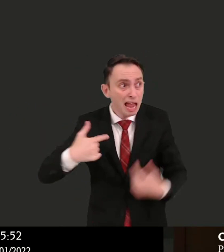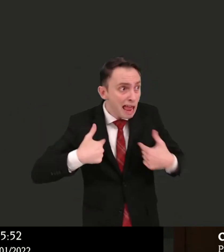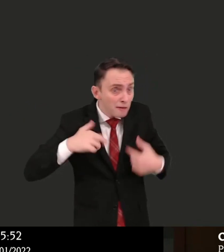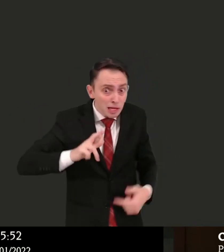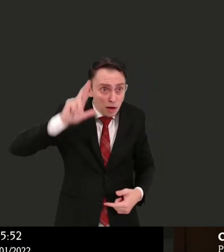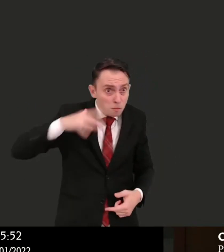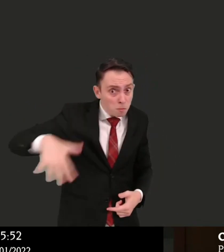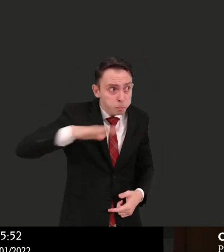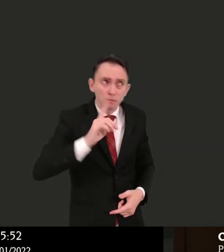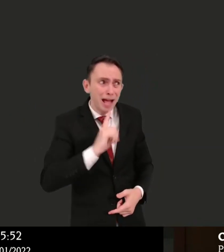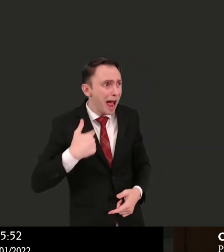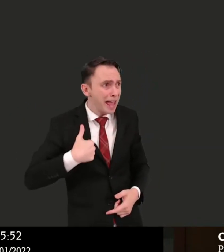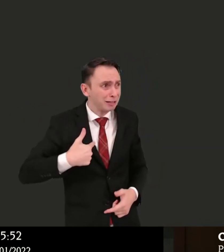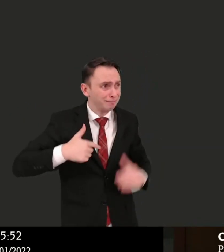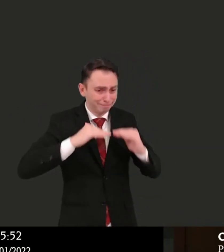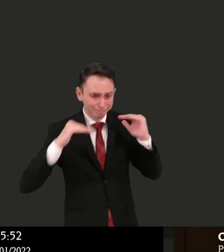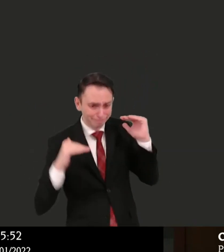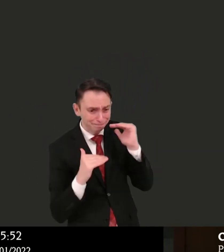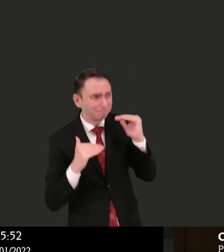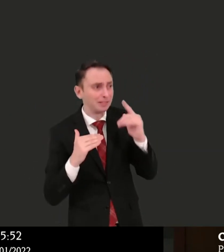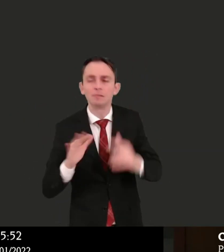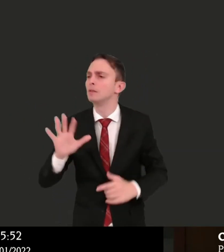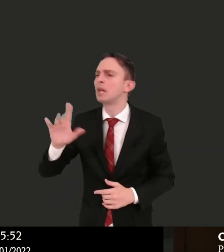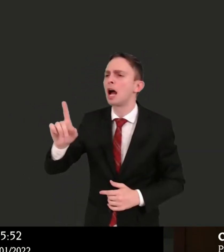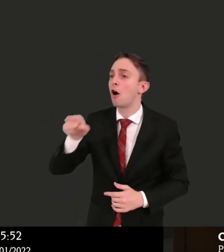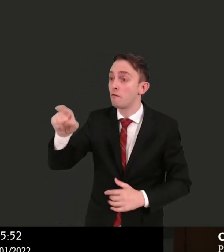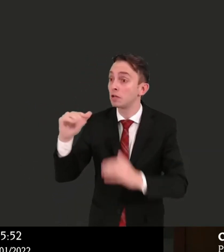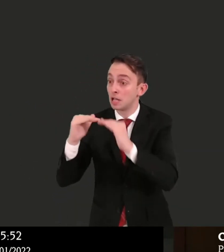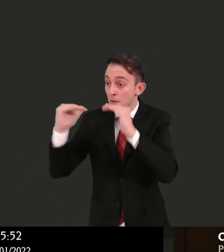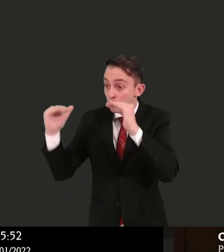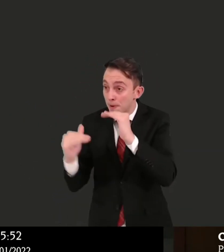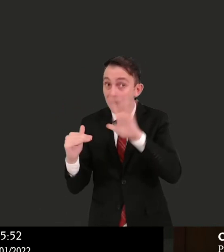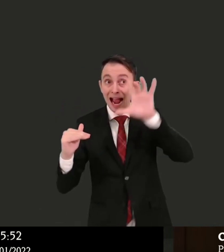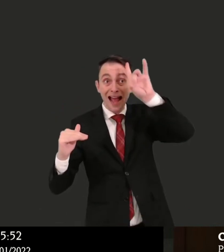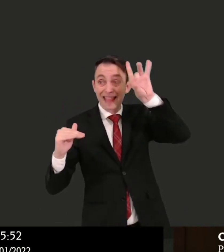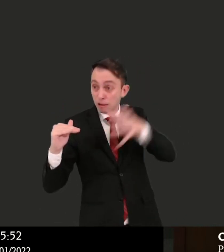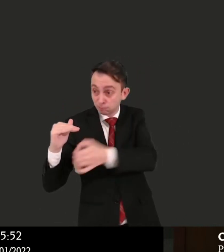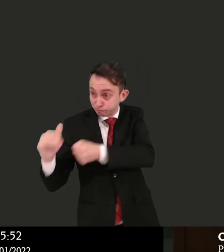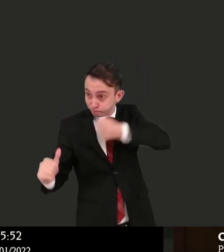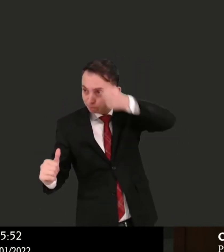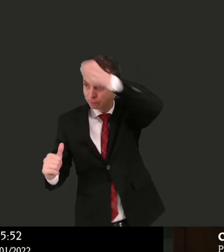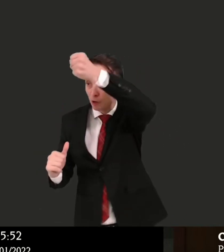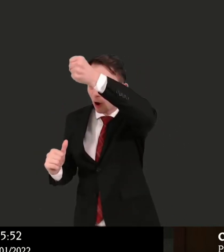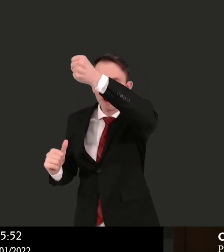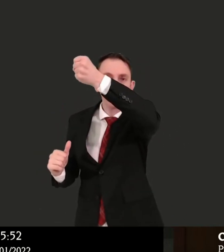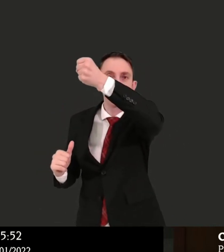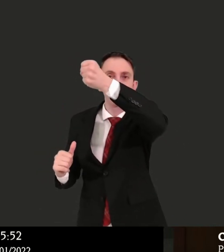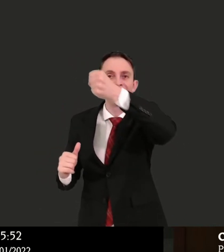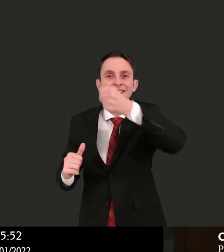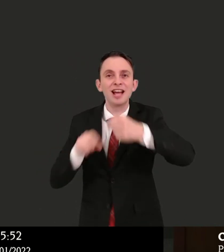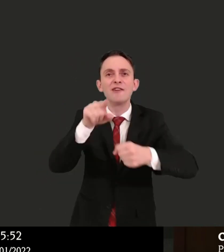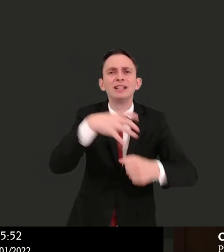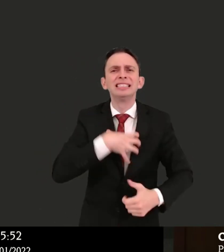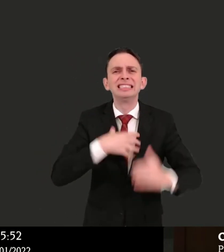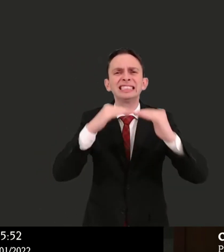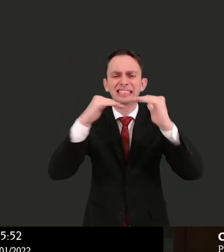mas o maior de todos chegou aqui para te representar hoje perante esse trio. Irmão, não tem ninguém que possa se fazer